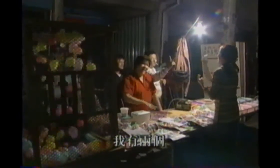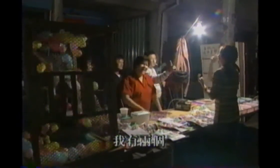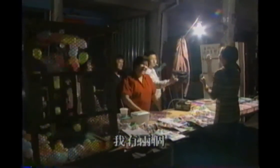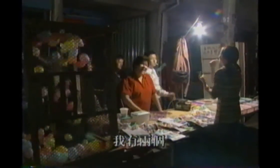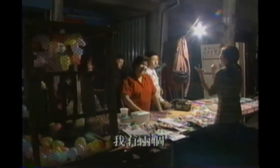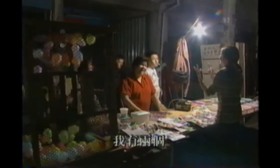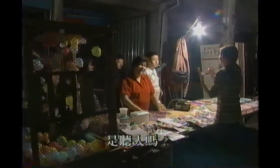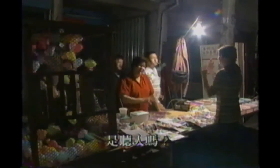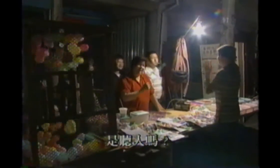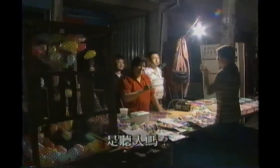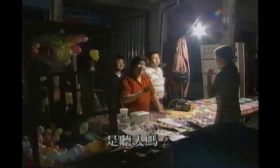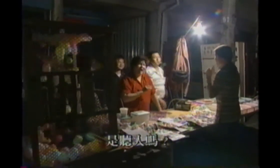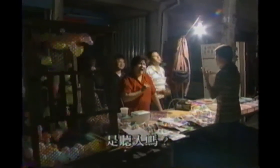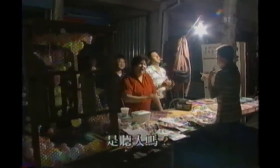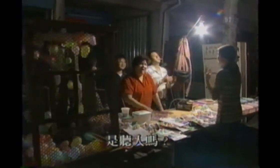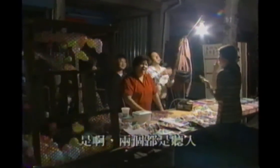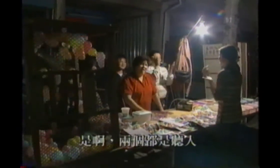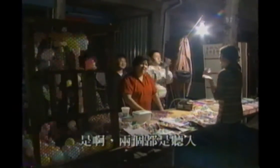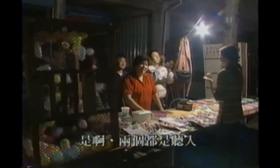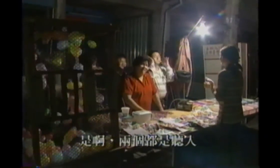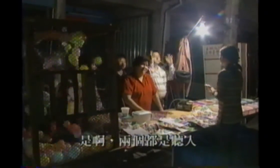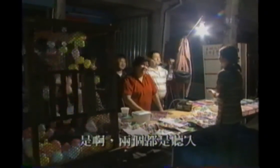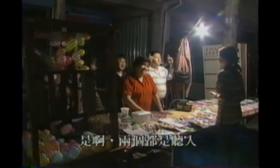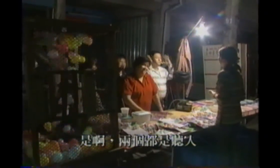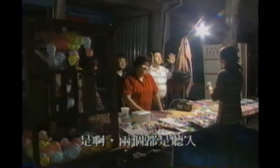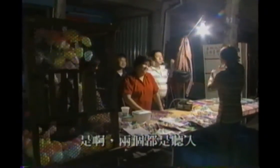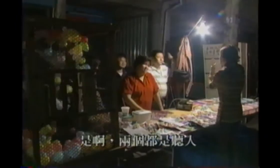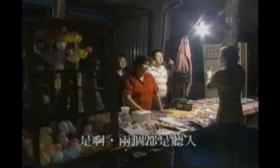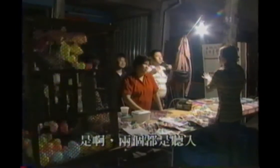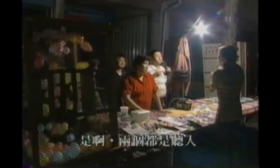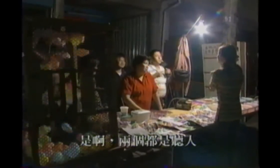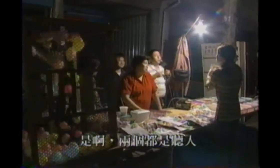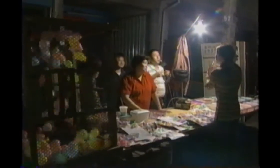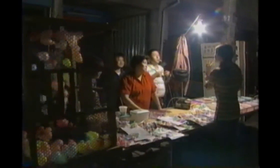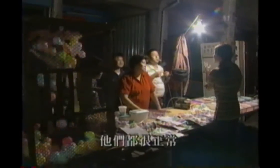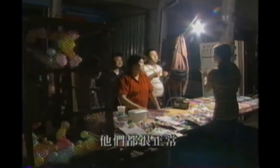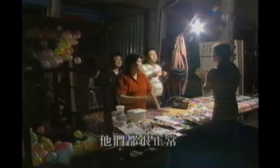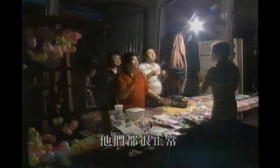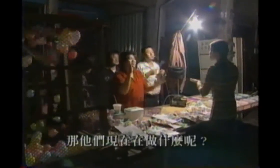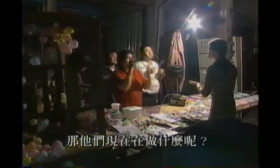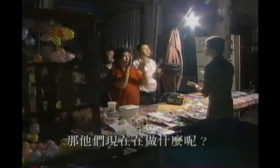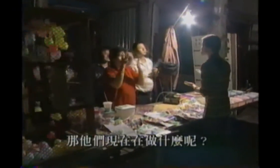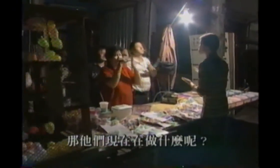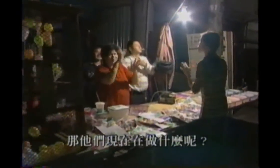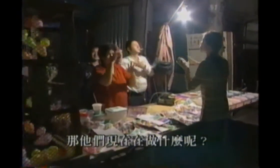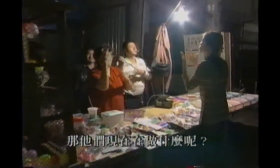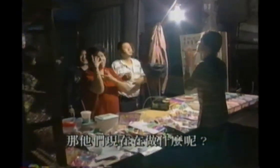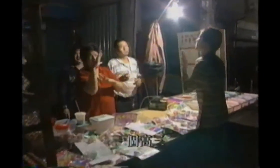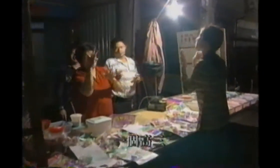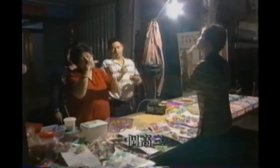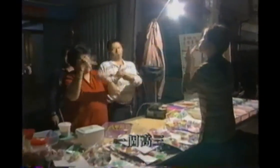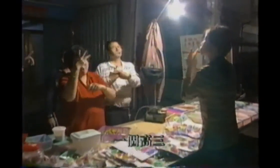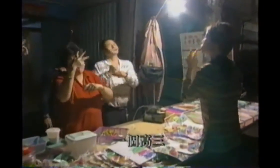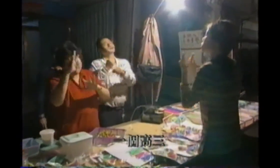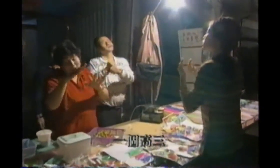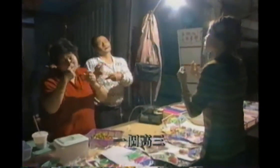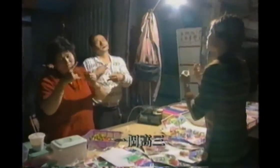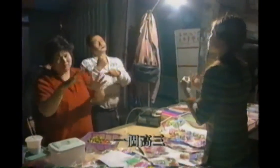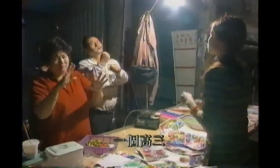个。 是听人吗？ 是啊，两个都是听人。哎，他们都很正常。 那他们现在在做什么呢？ 一个高三，